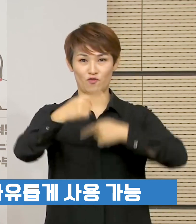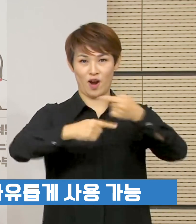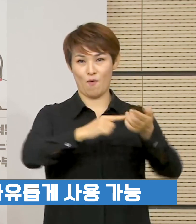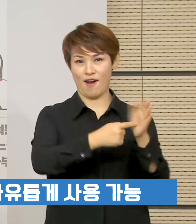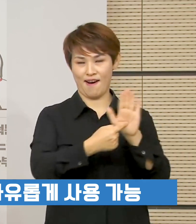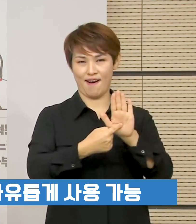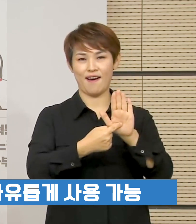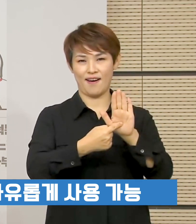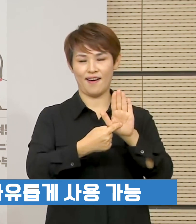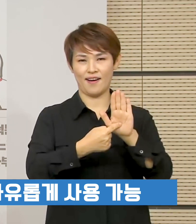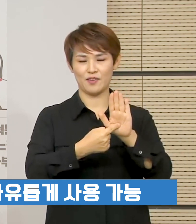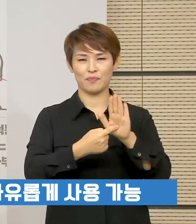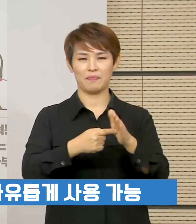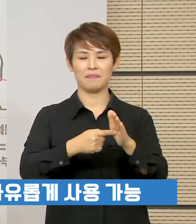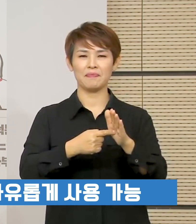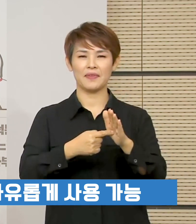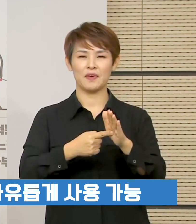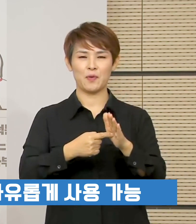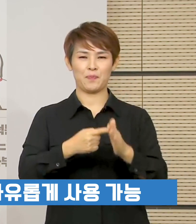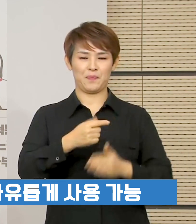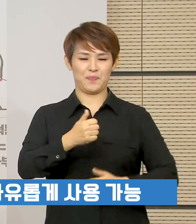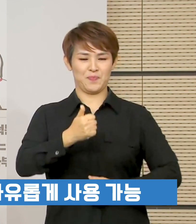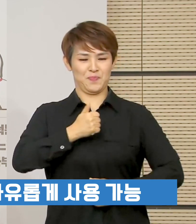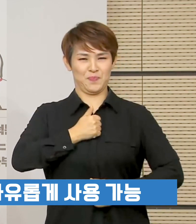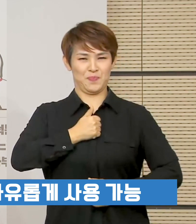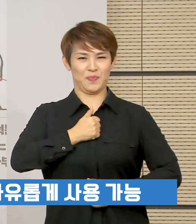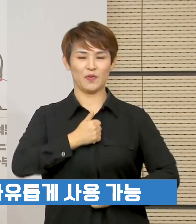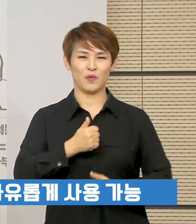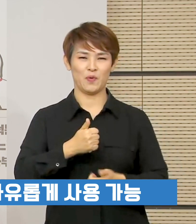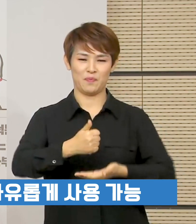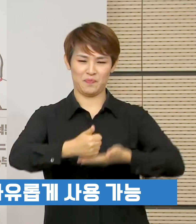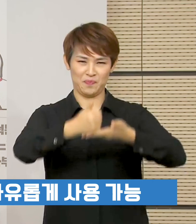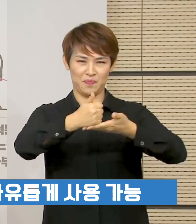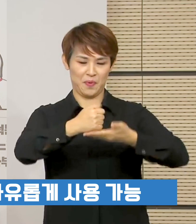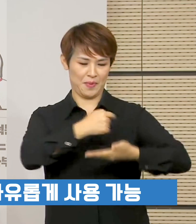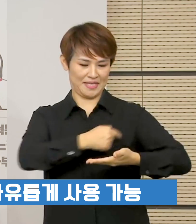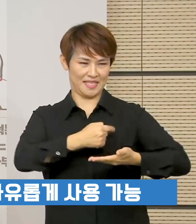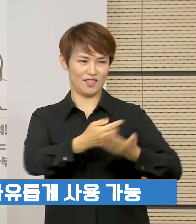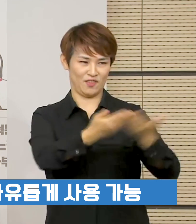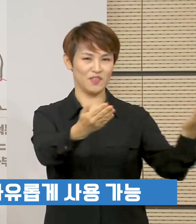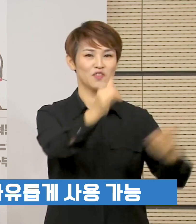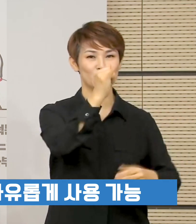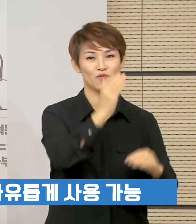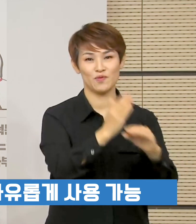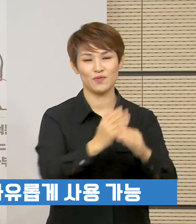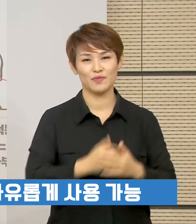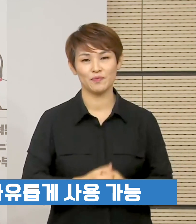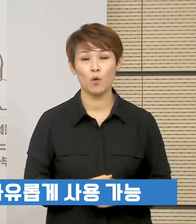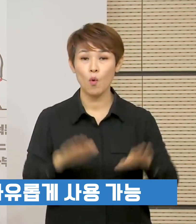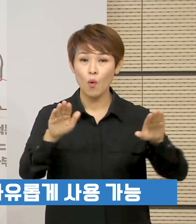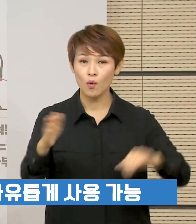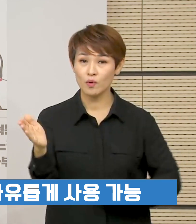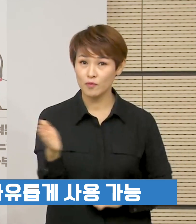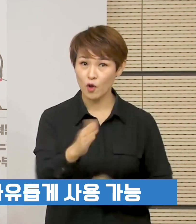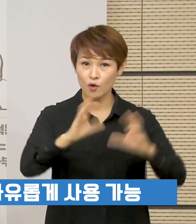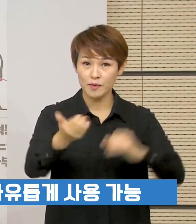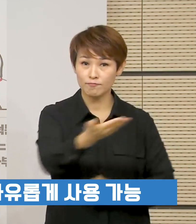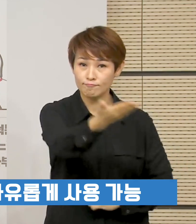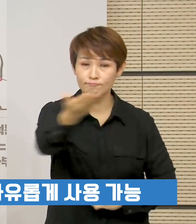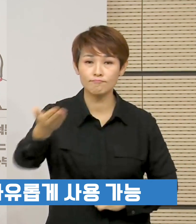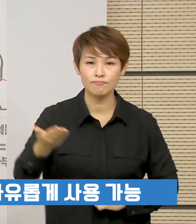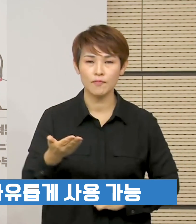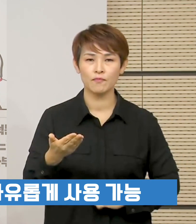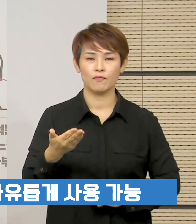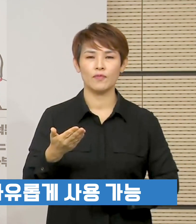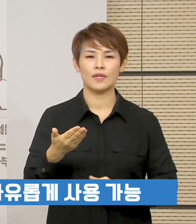동작으로 제작한 덕분에 배치를 의료진 들에게 전달하고 있습니다 오늘부터는 국민 누구나